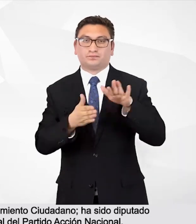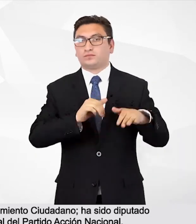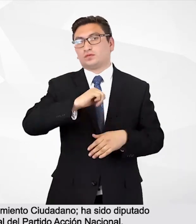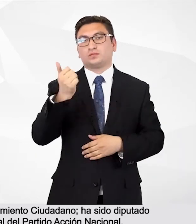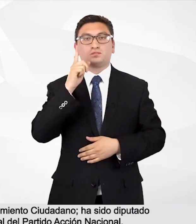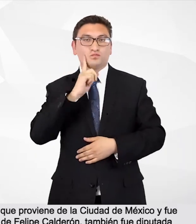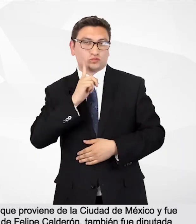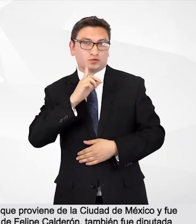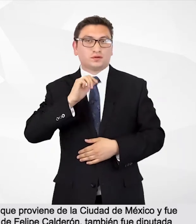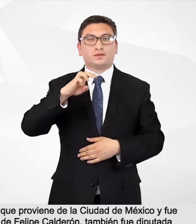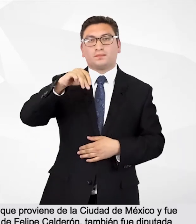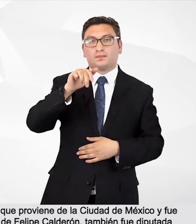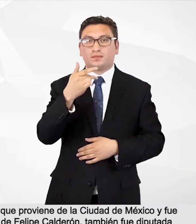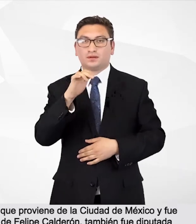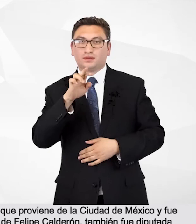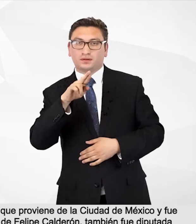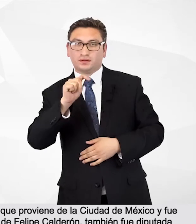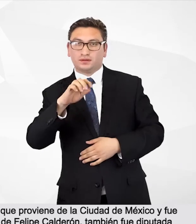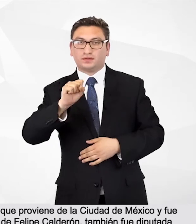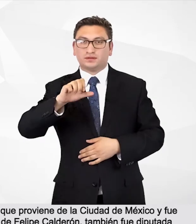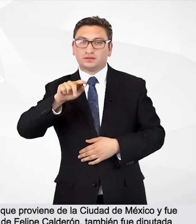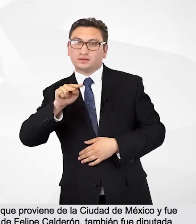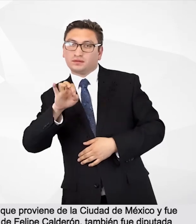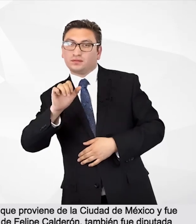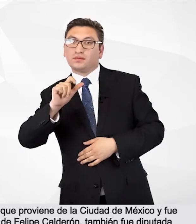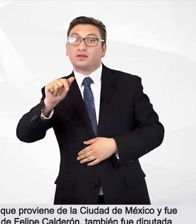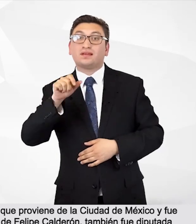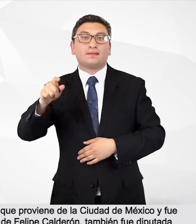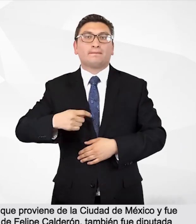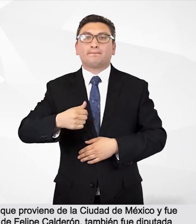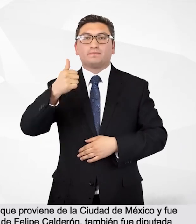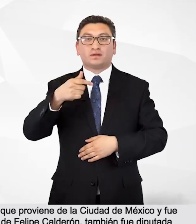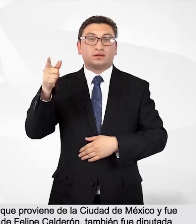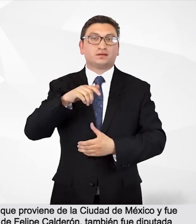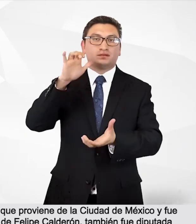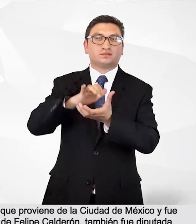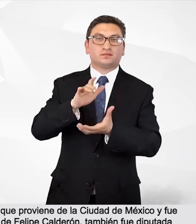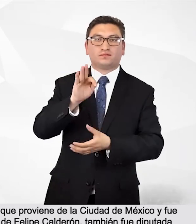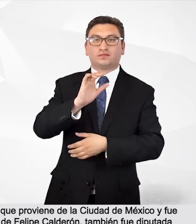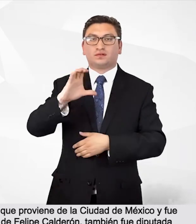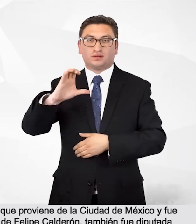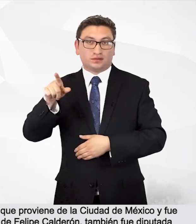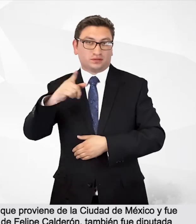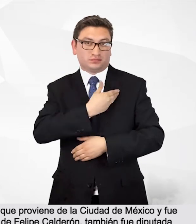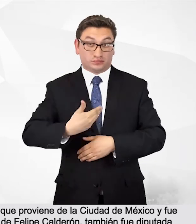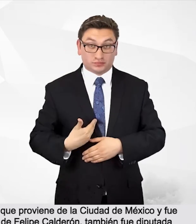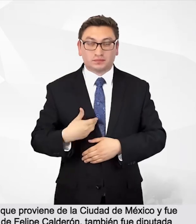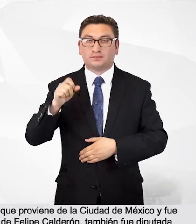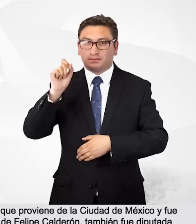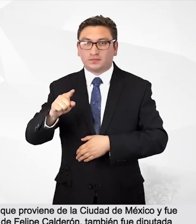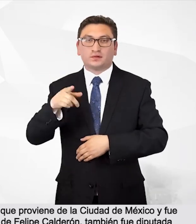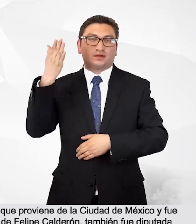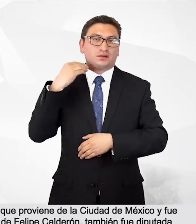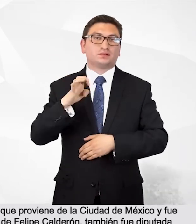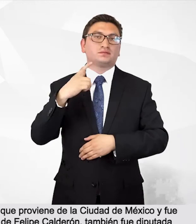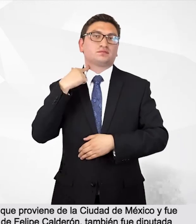Nacional. Margarita Zavala. Una abogada y política que proviene de la Ciudad de México y fue la primera dama durante la presidencia de Felipe